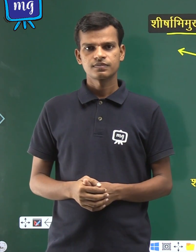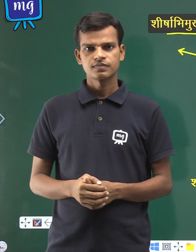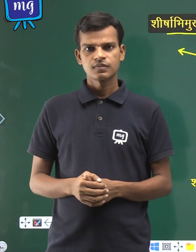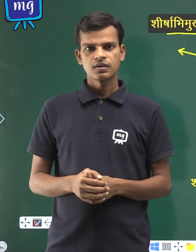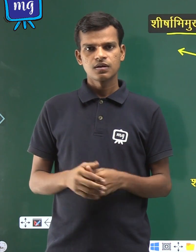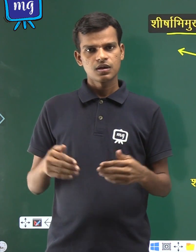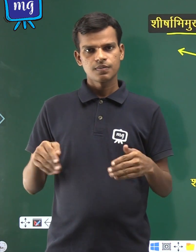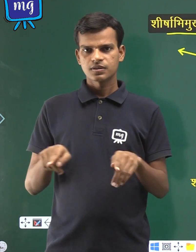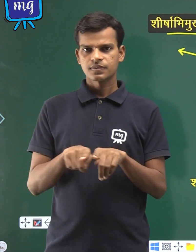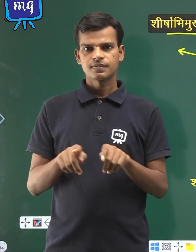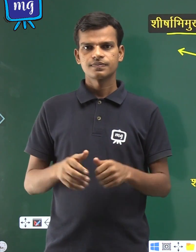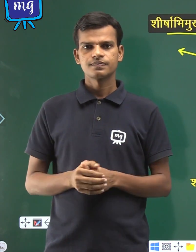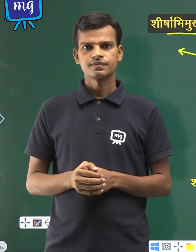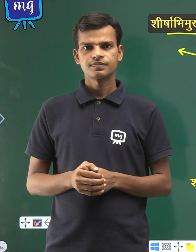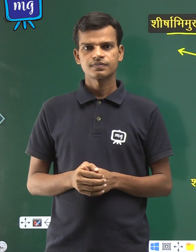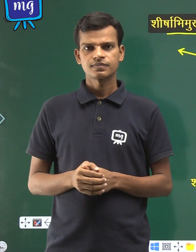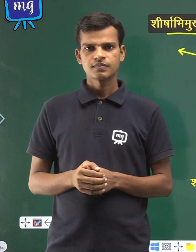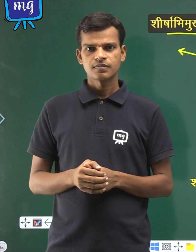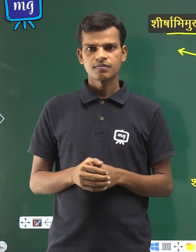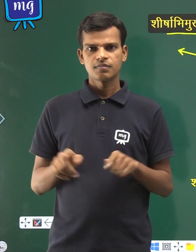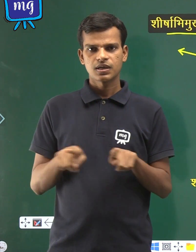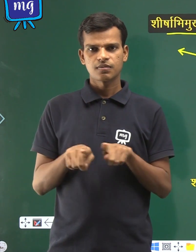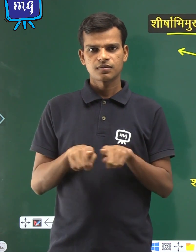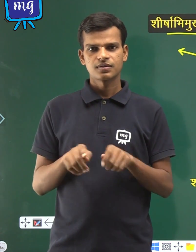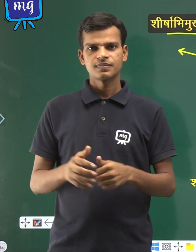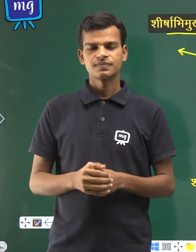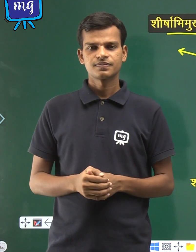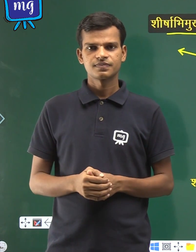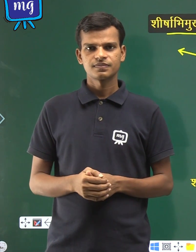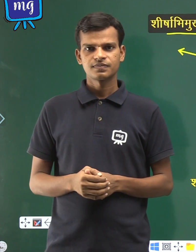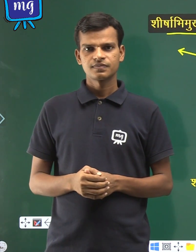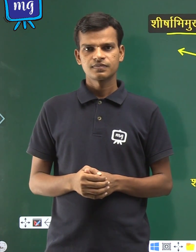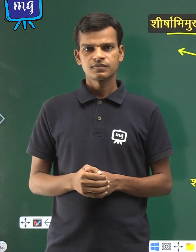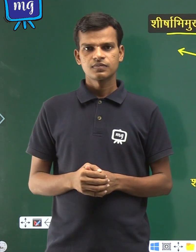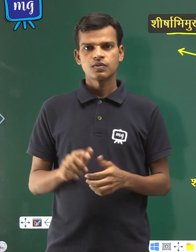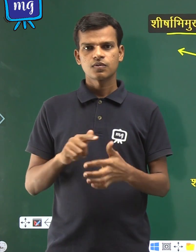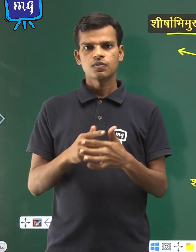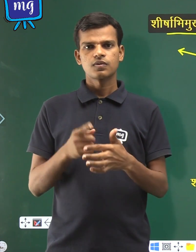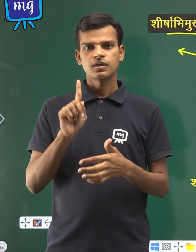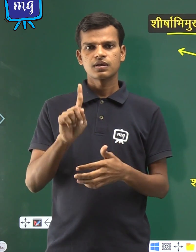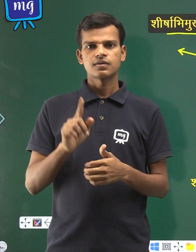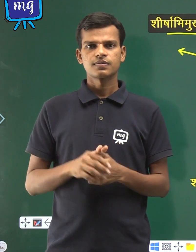आपस में बराबर होते हैं। कोण 1